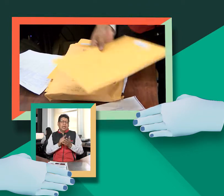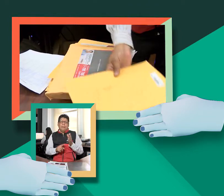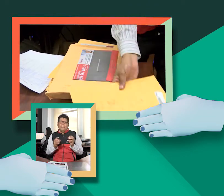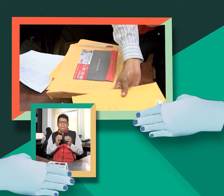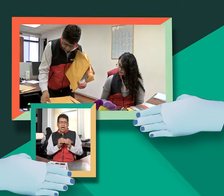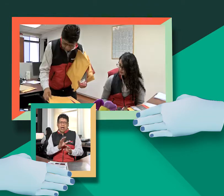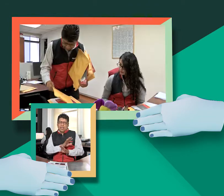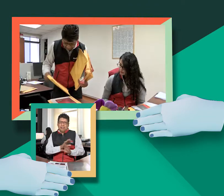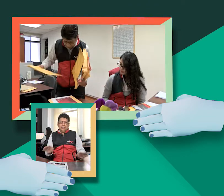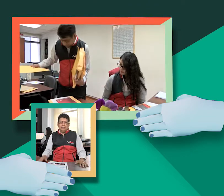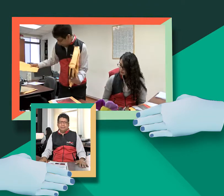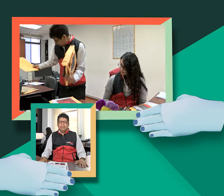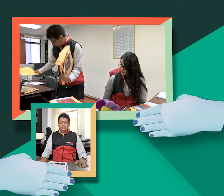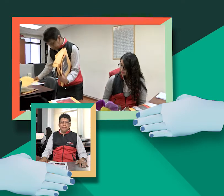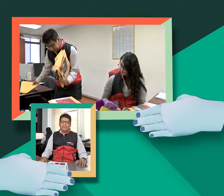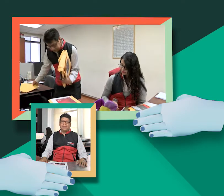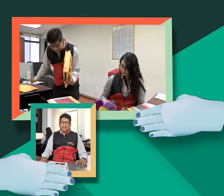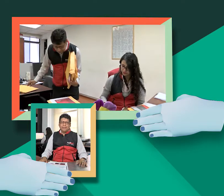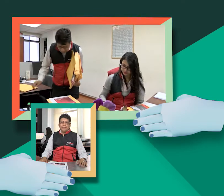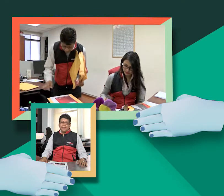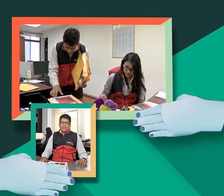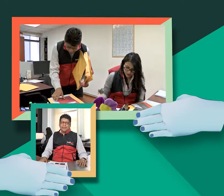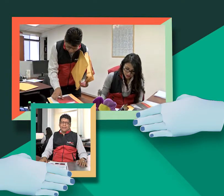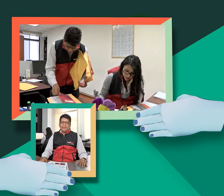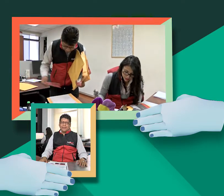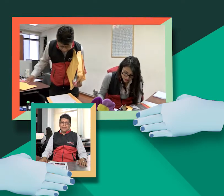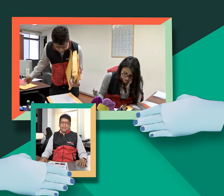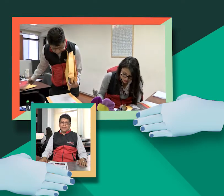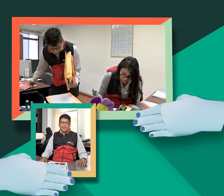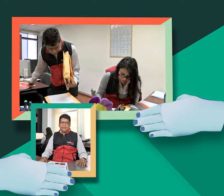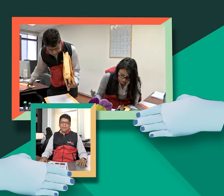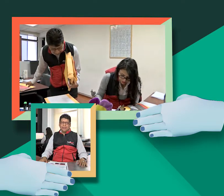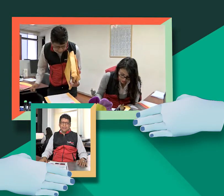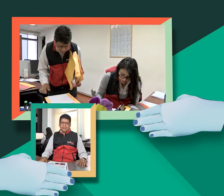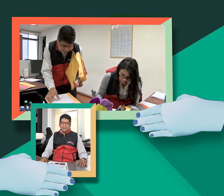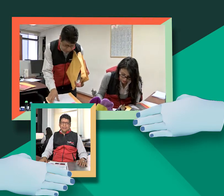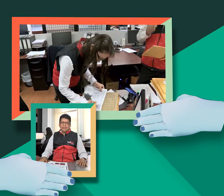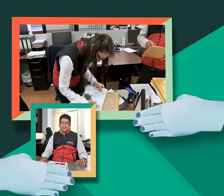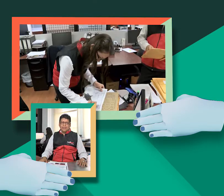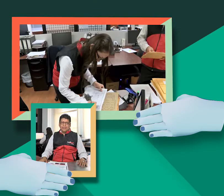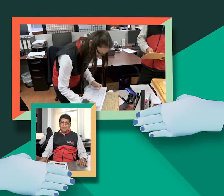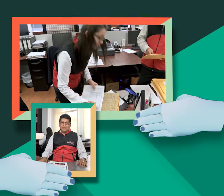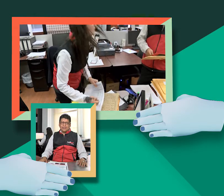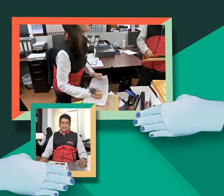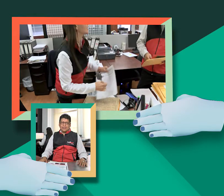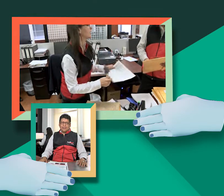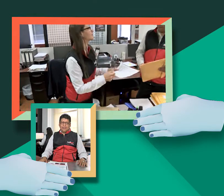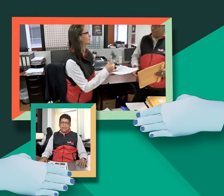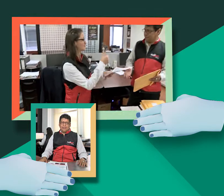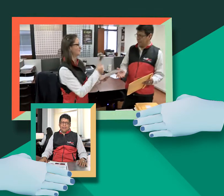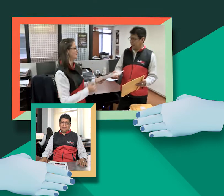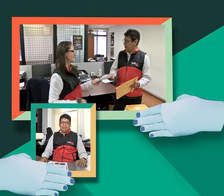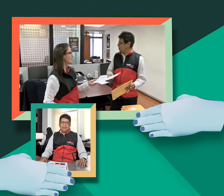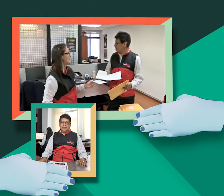whatsapp cuando requieren de mí algo y si no logro comprender los cuando me hablan pues de ellos me escribe